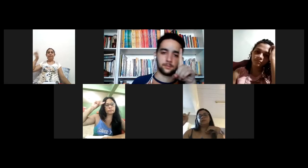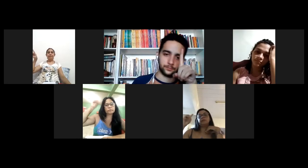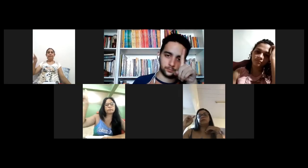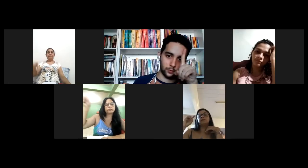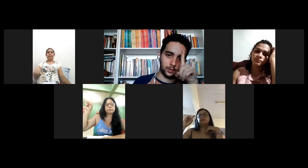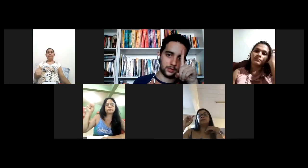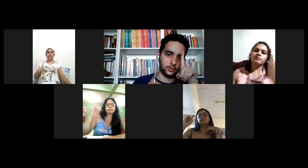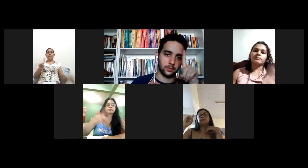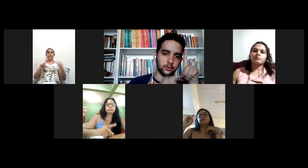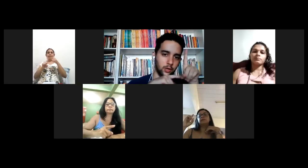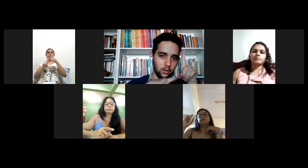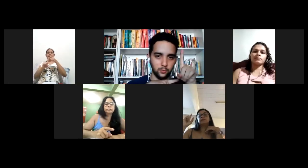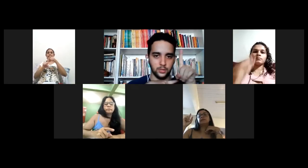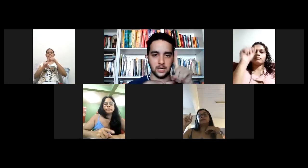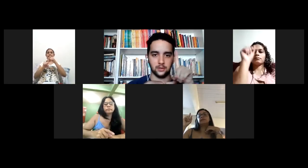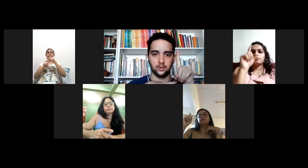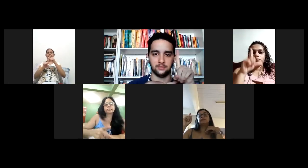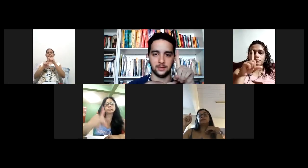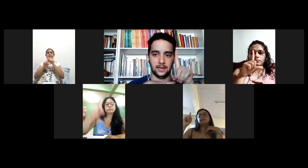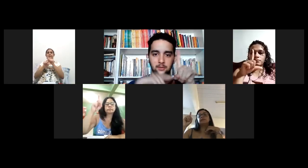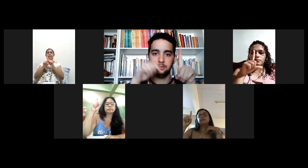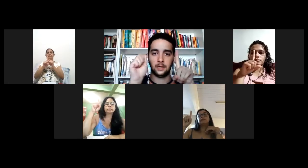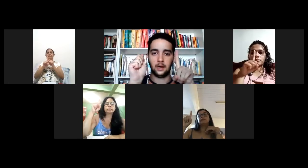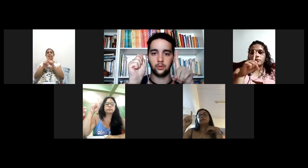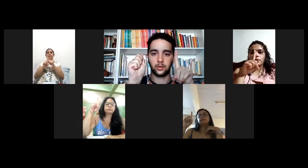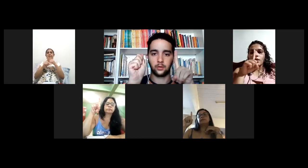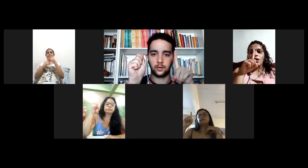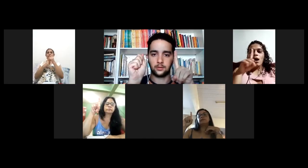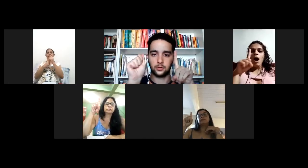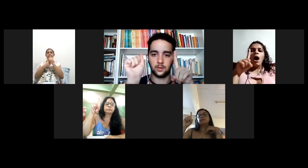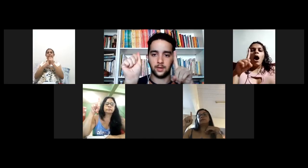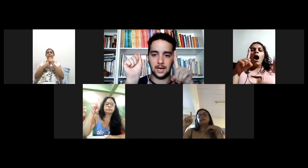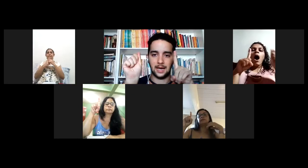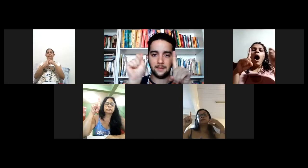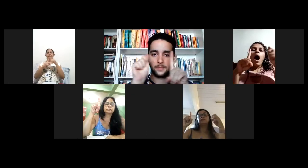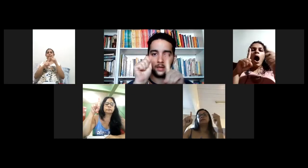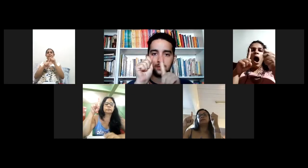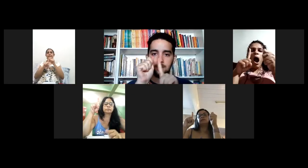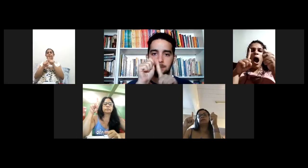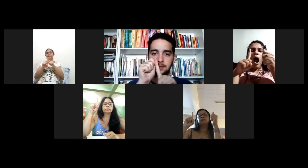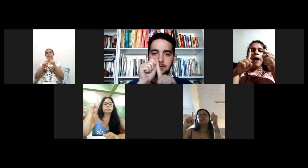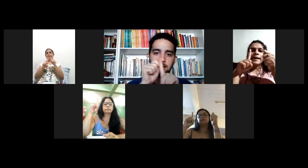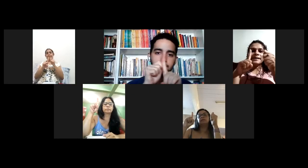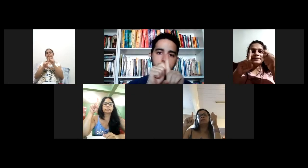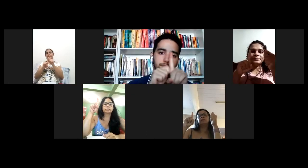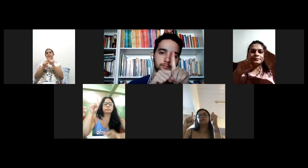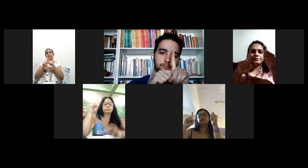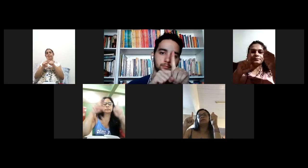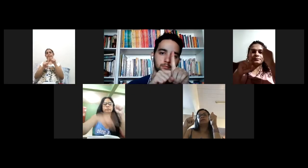Mês, configuração de mão só, um indicador levantado. A outra configuração de mão em A, você vai